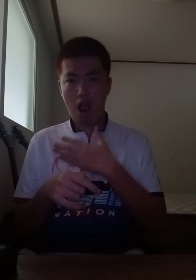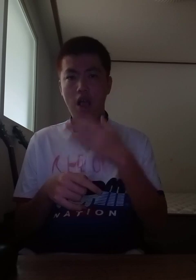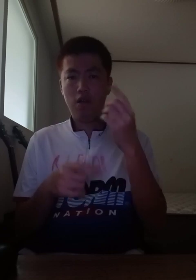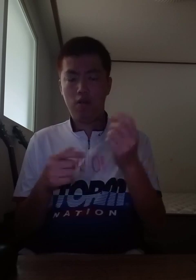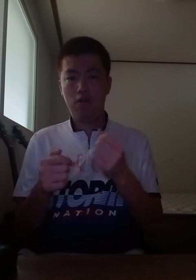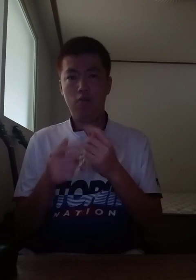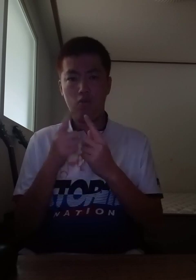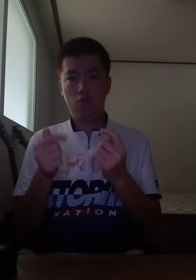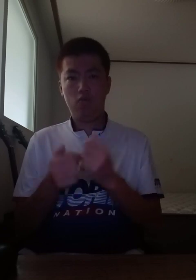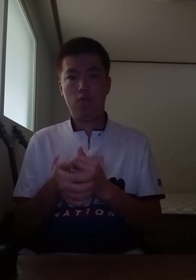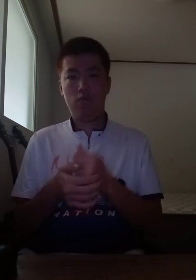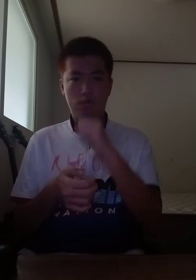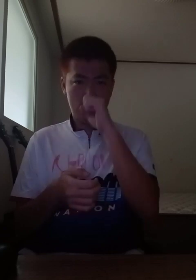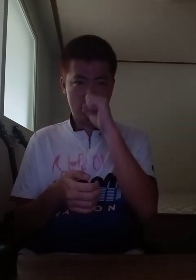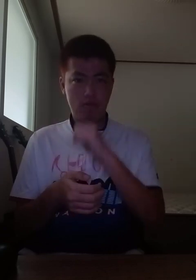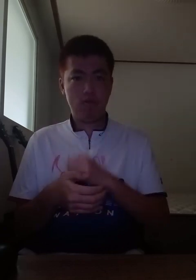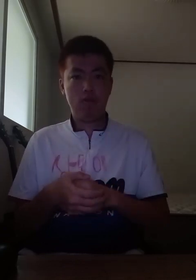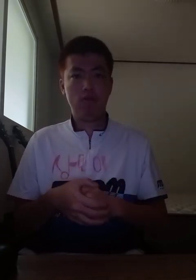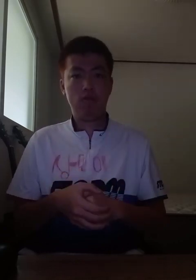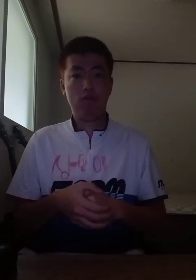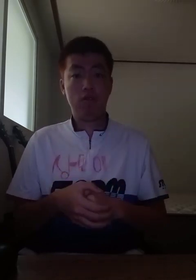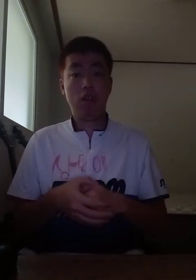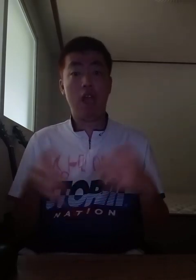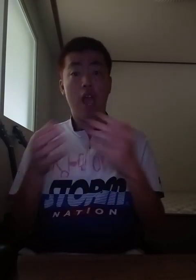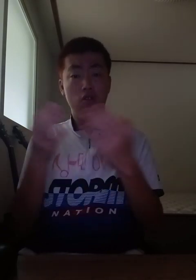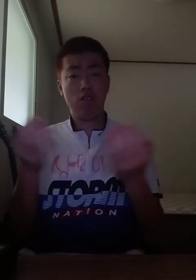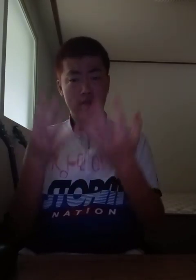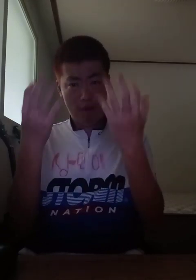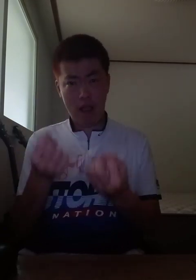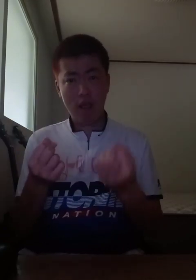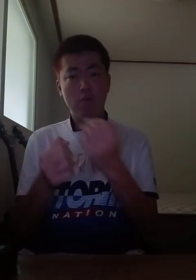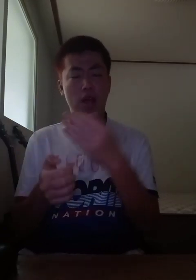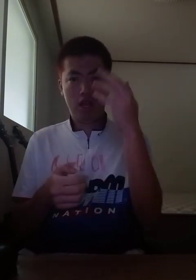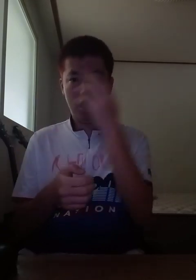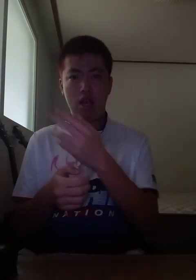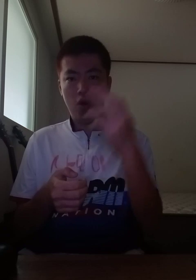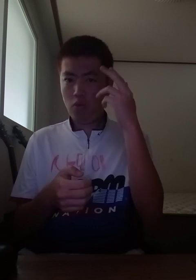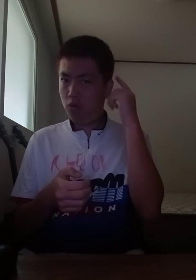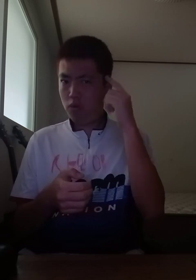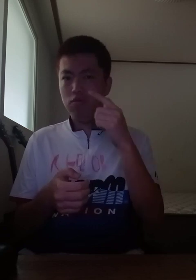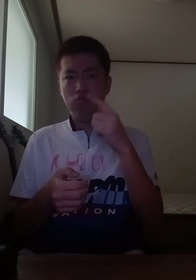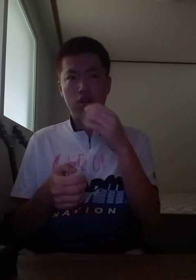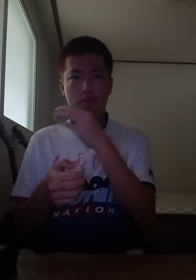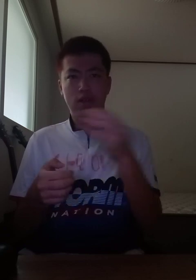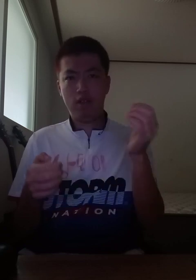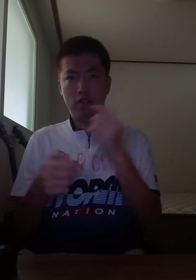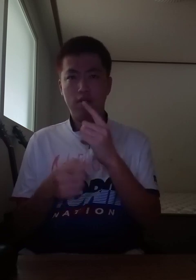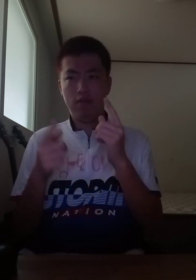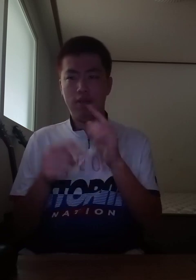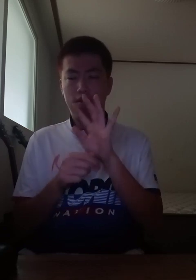그런 식으로 바뀌었으면 좋겠어요. 대구시는 위반이 많은 구역을 파악해 단속 카메라를 추가로 설치할 계획이라고 밝혔습니다.